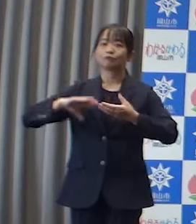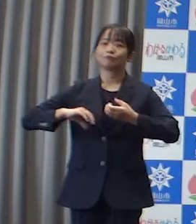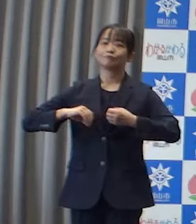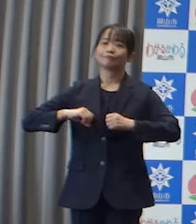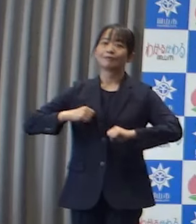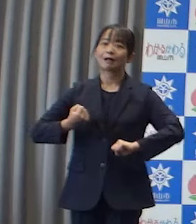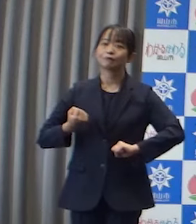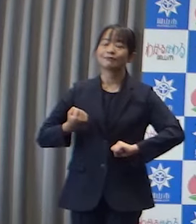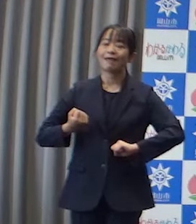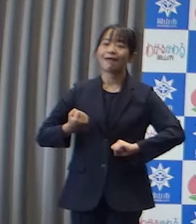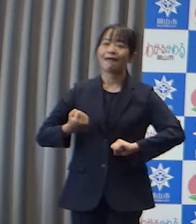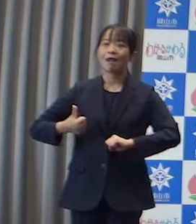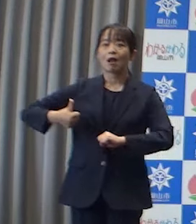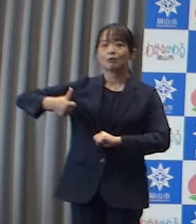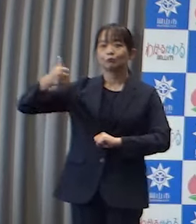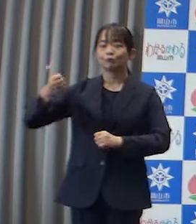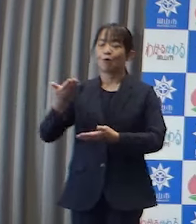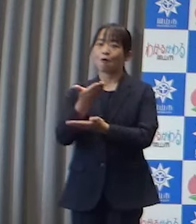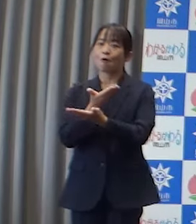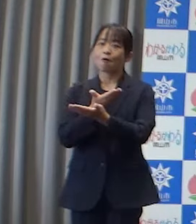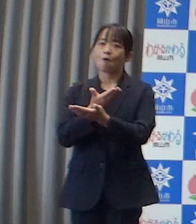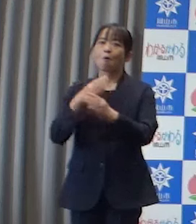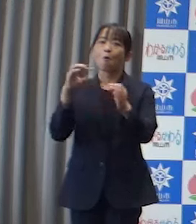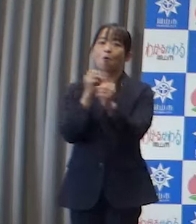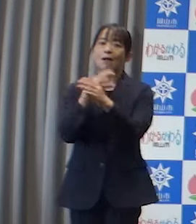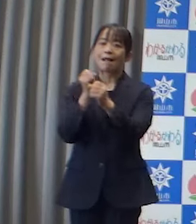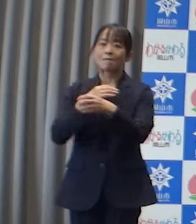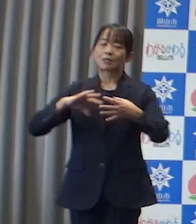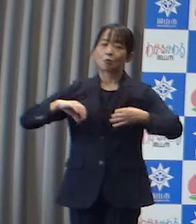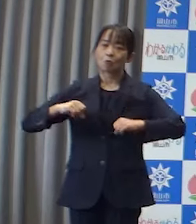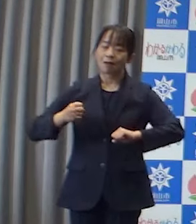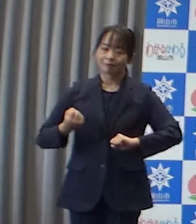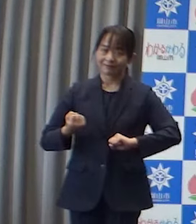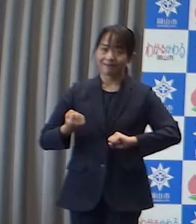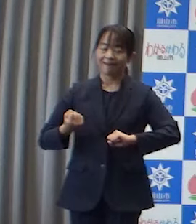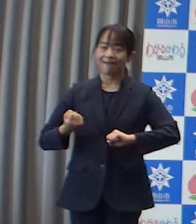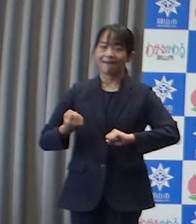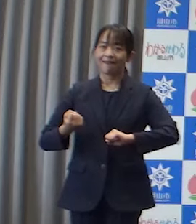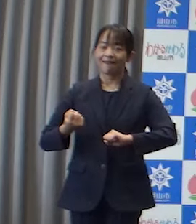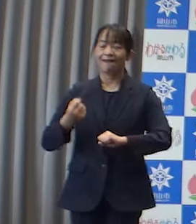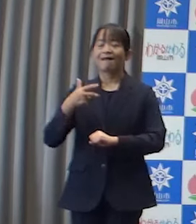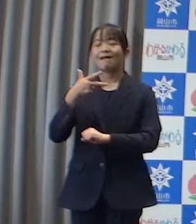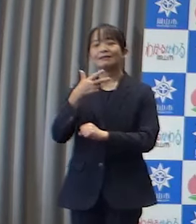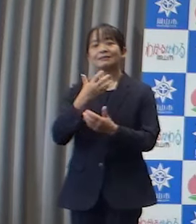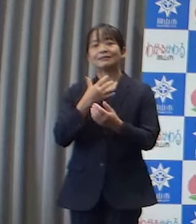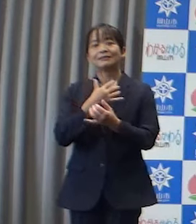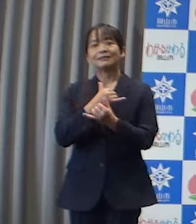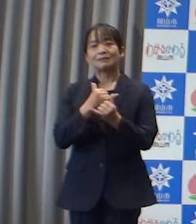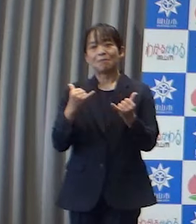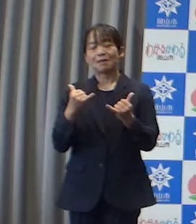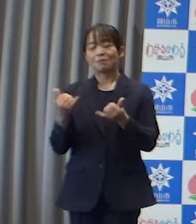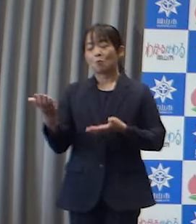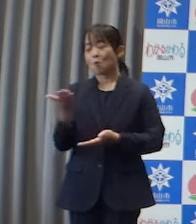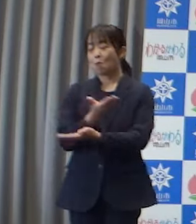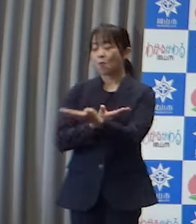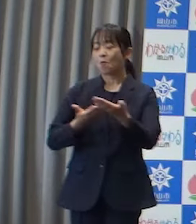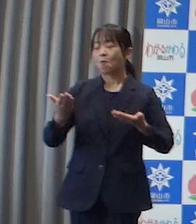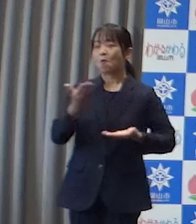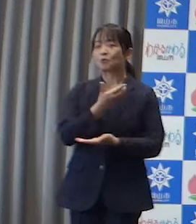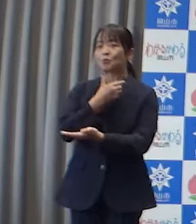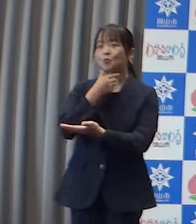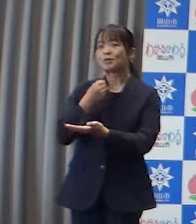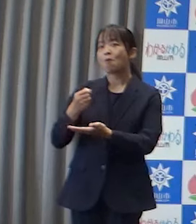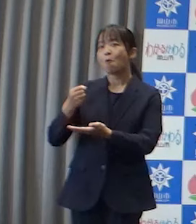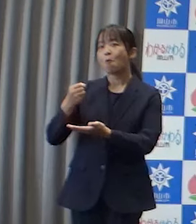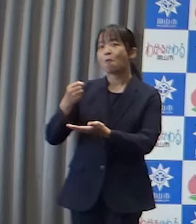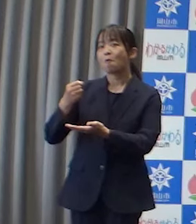って岡山の学生や日本市民との交流を行いたいという要請がありました